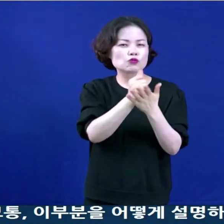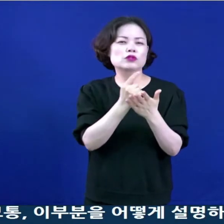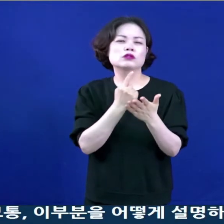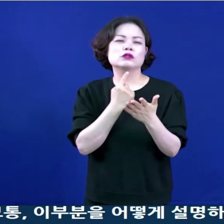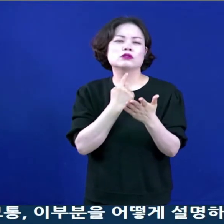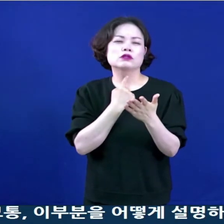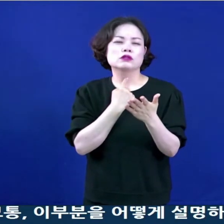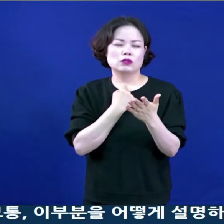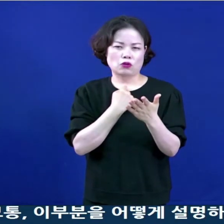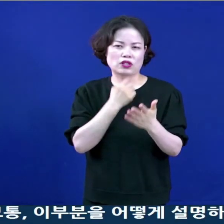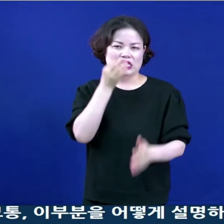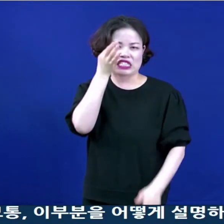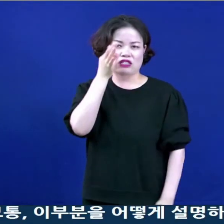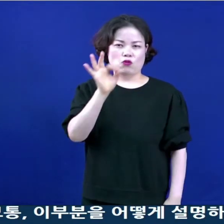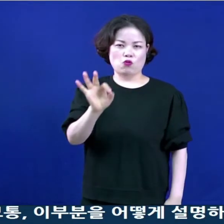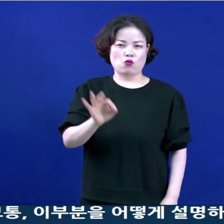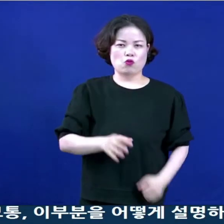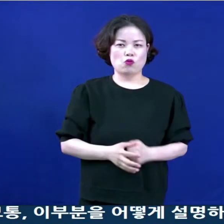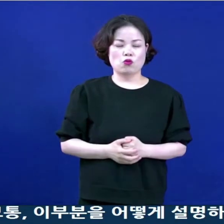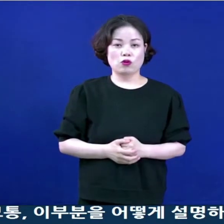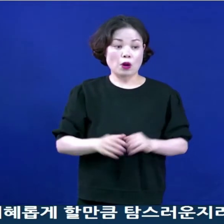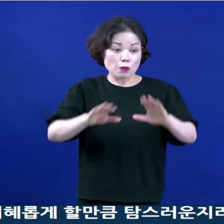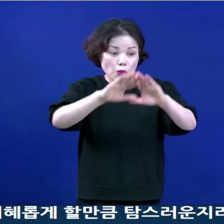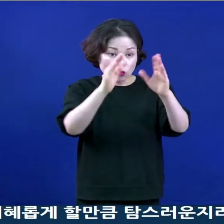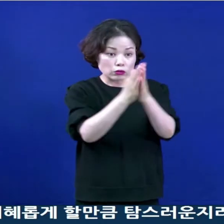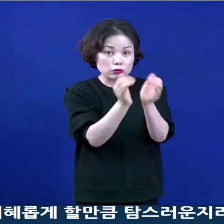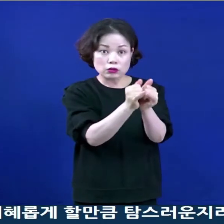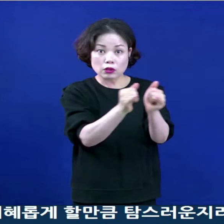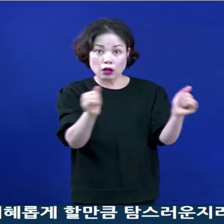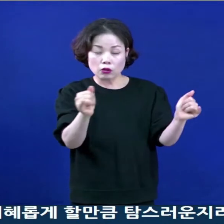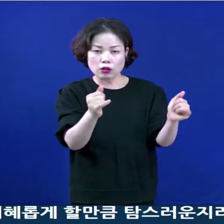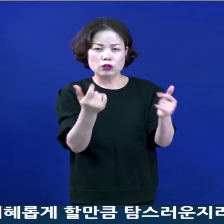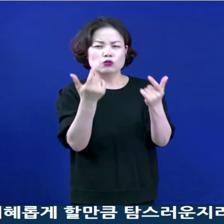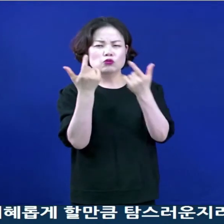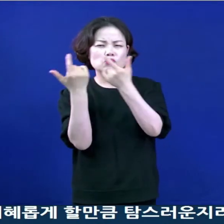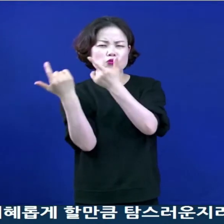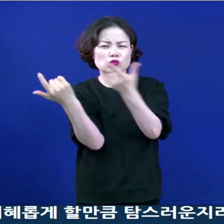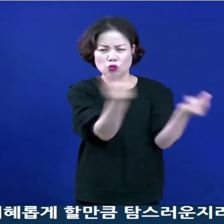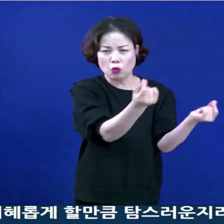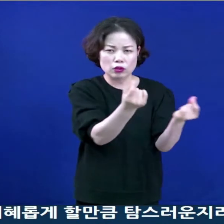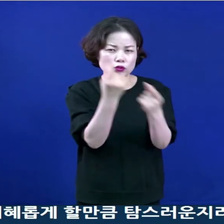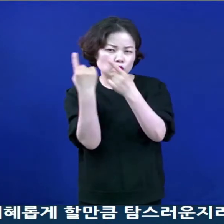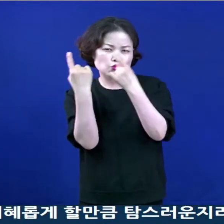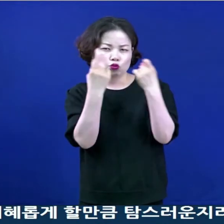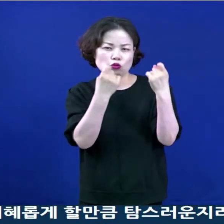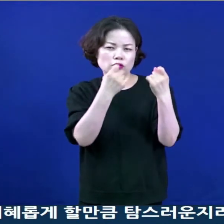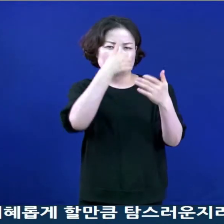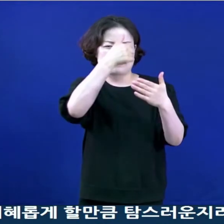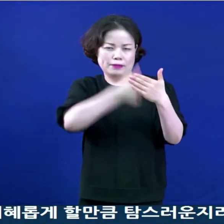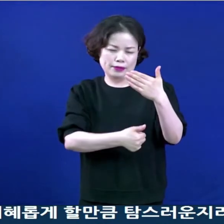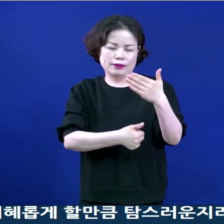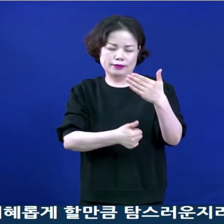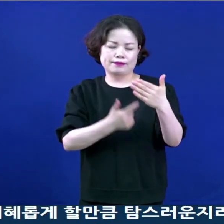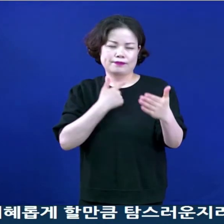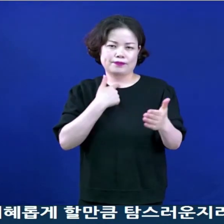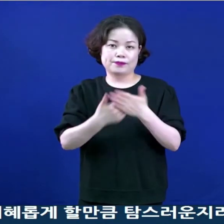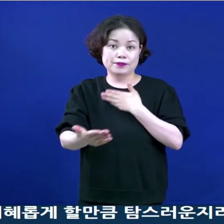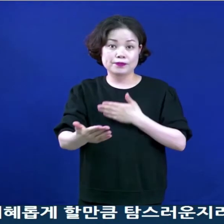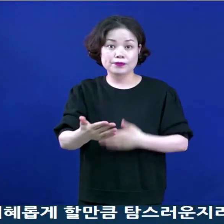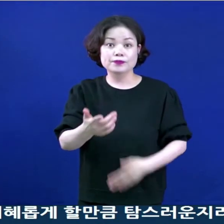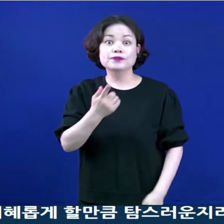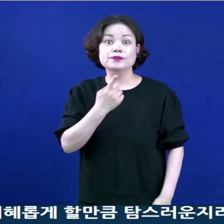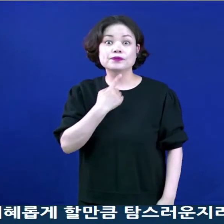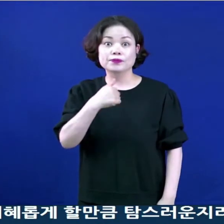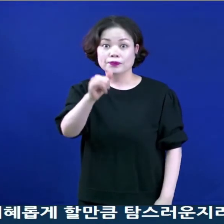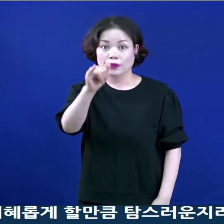지었다는 걸 인정할 수밖에 없다는 거죠. 모든 사람은 이런 유혹에 넘어가서 죄를 짓는다는 겁니다.